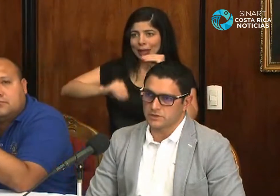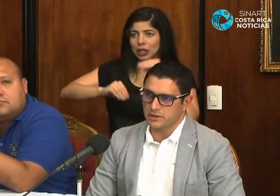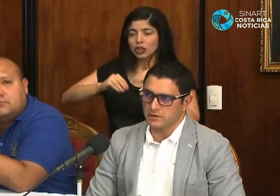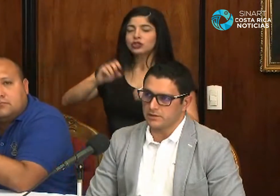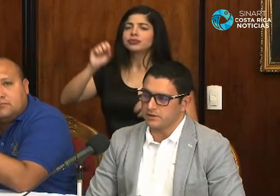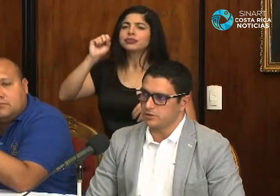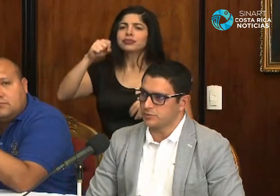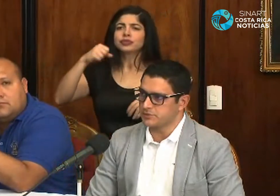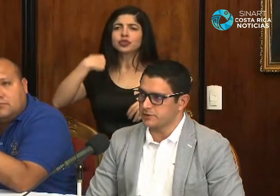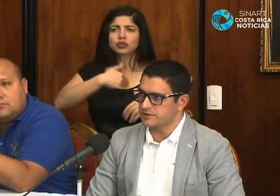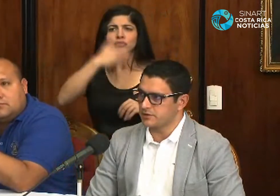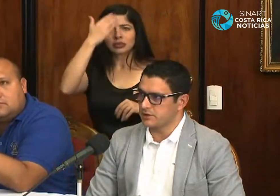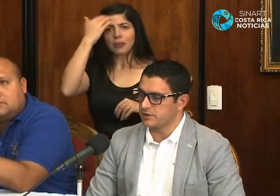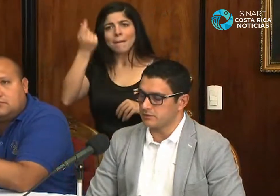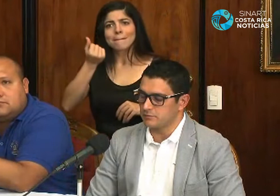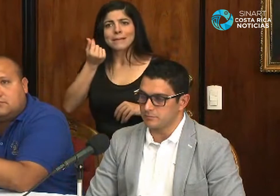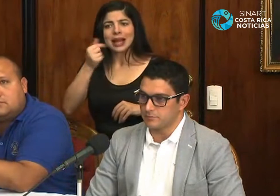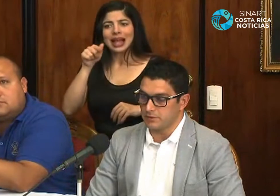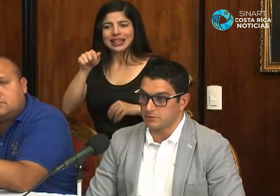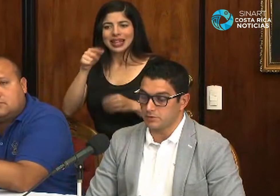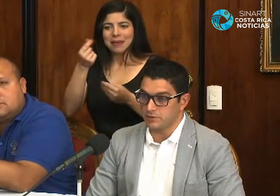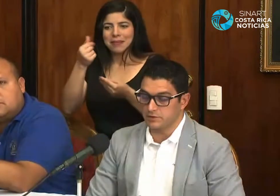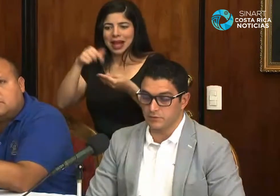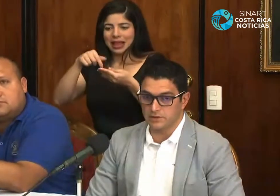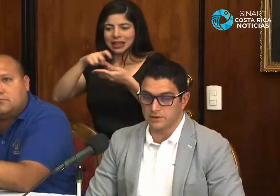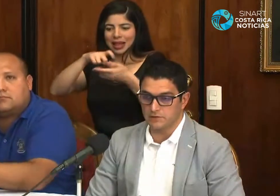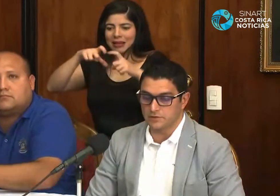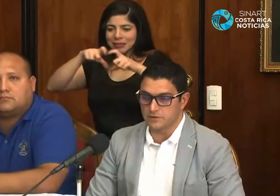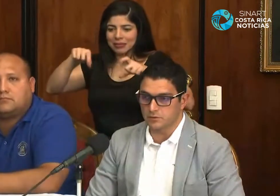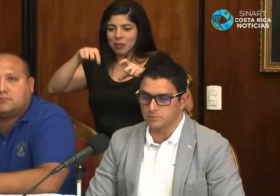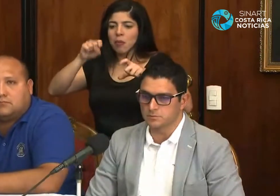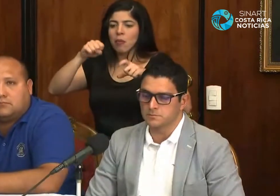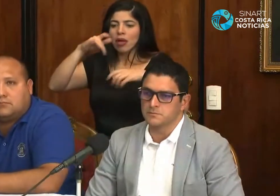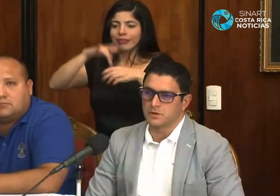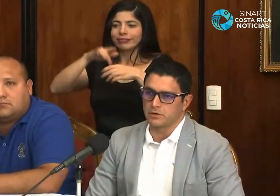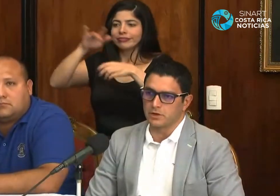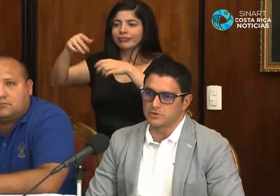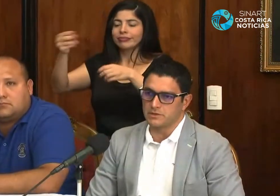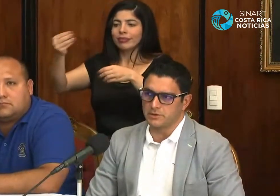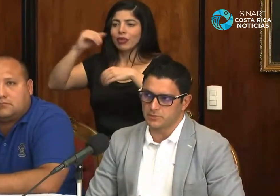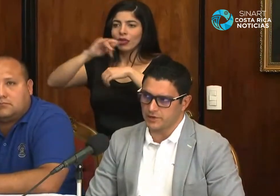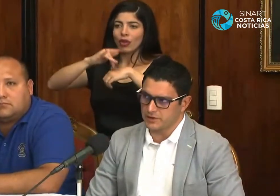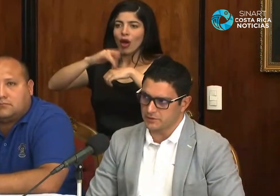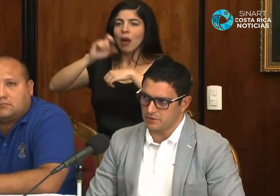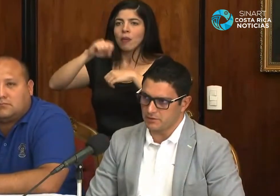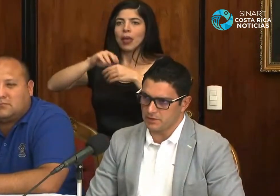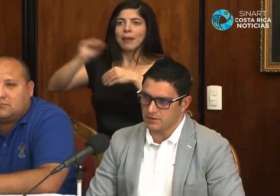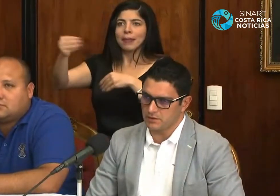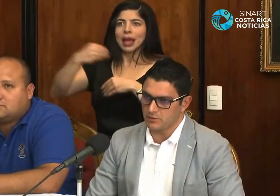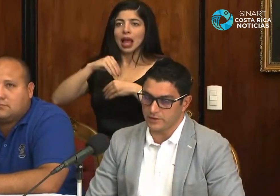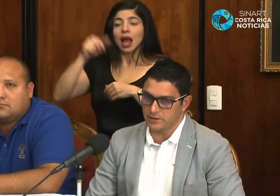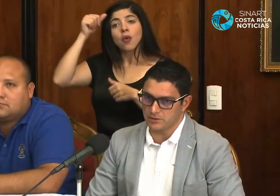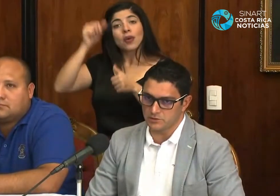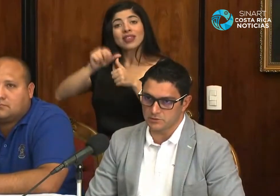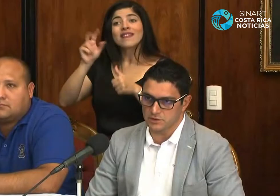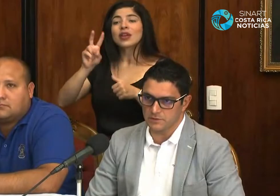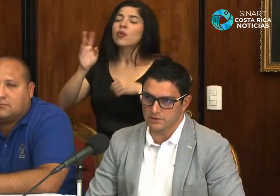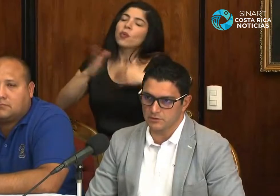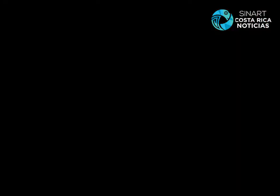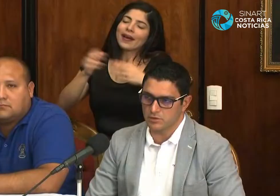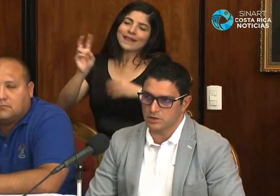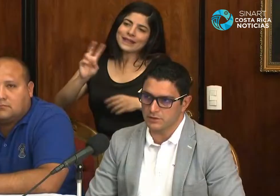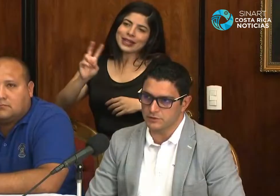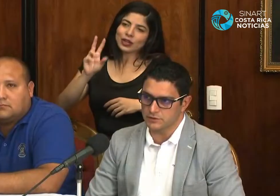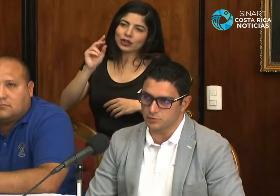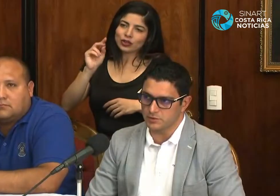Correcto, sabemos que el dinero pues puede ser una eventualmente fuente de infección. Recordemos que el virus puede sobrevivir, cualquier virus, no